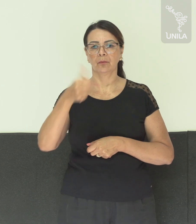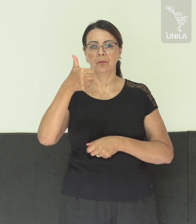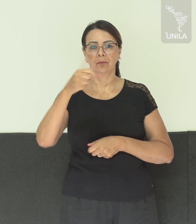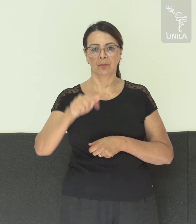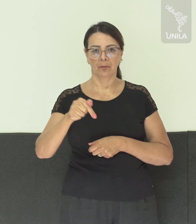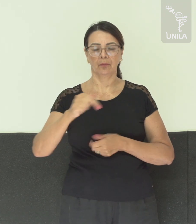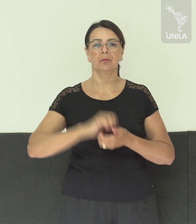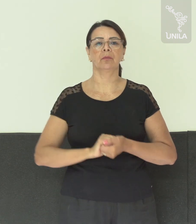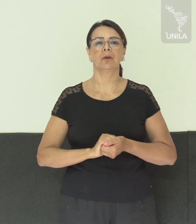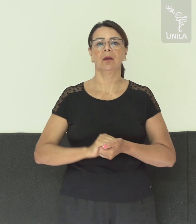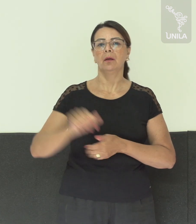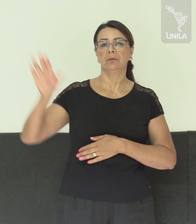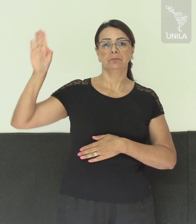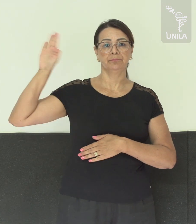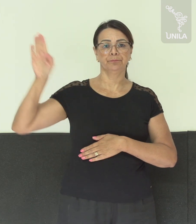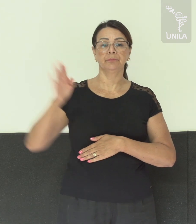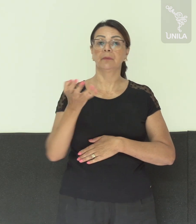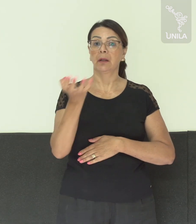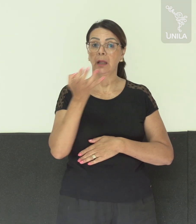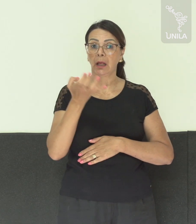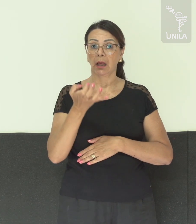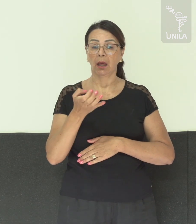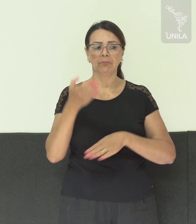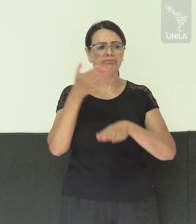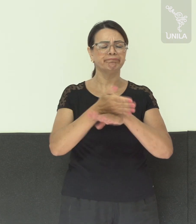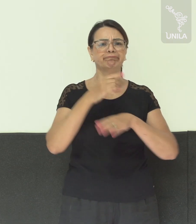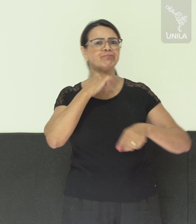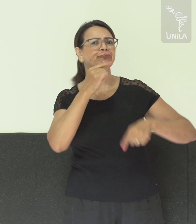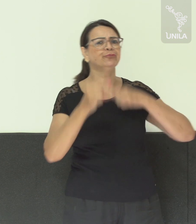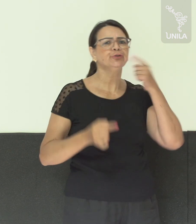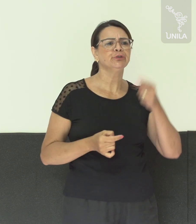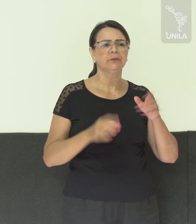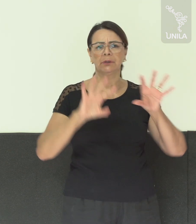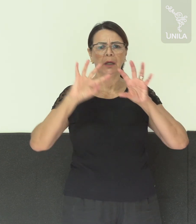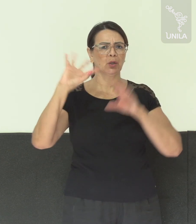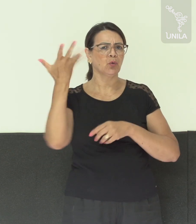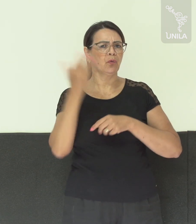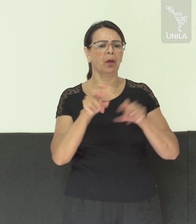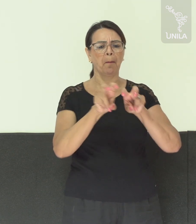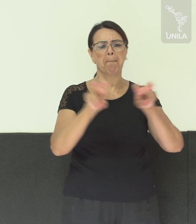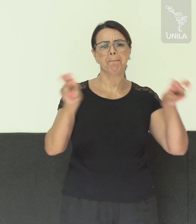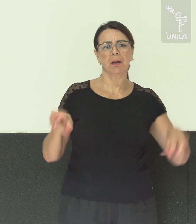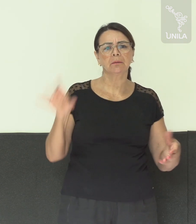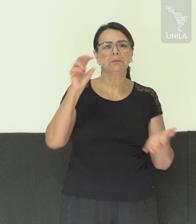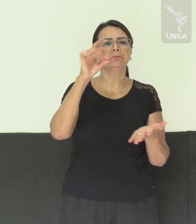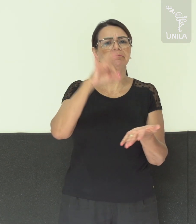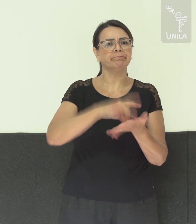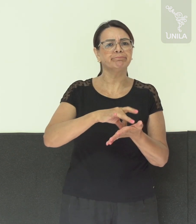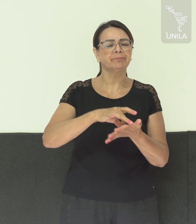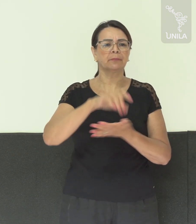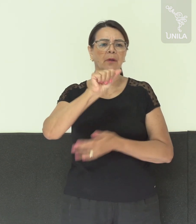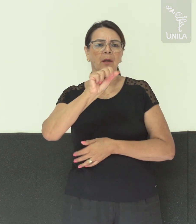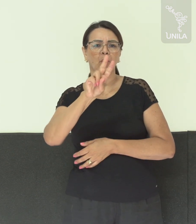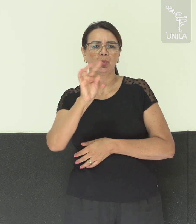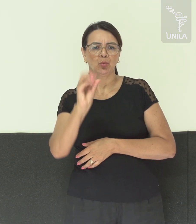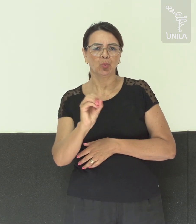7.3.10.17. O candidato que desejar interpor recurso à decisão proferida pela banca de validação da